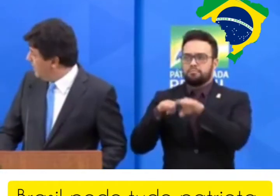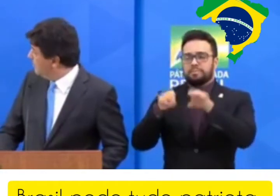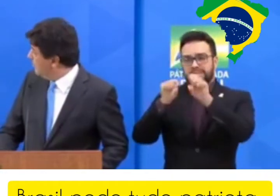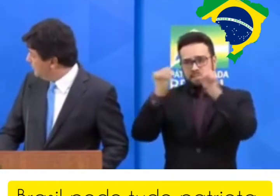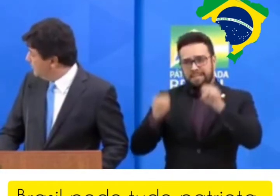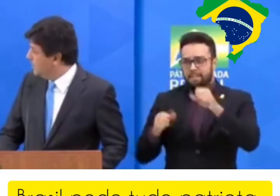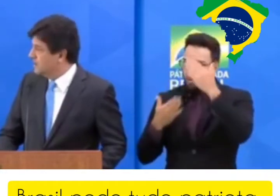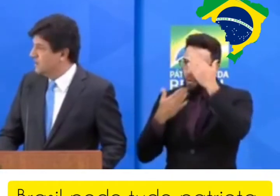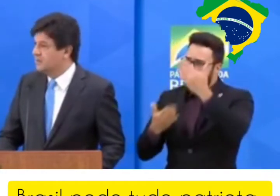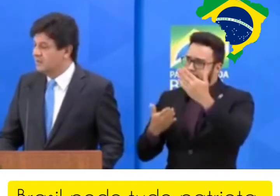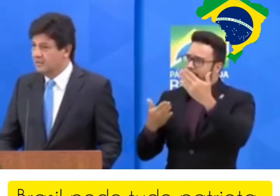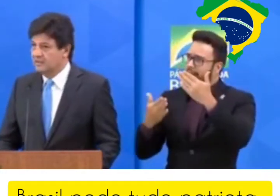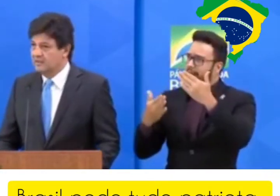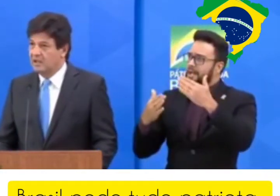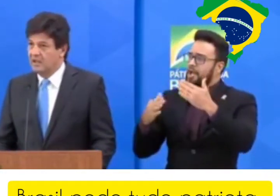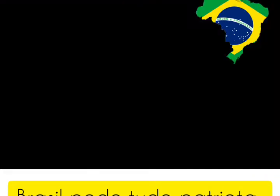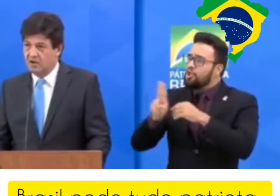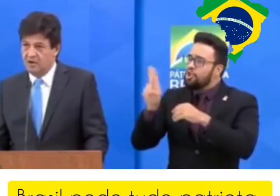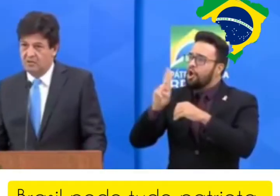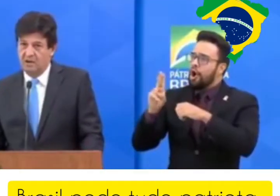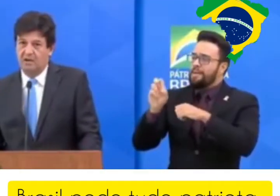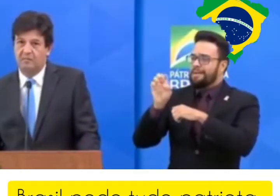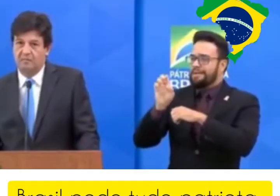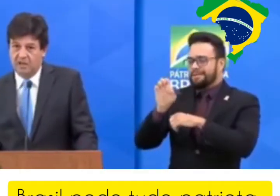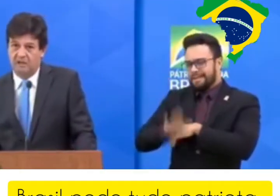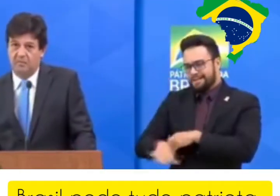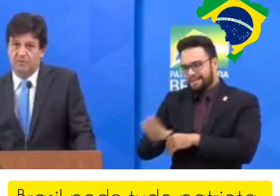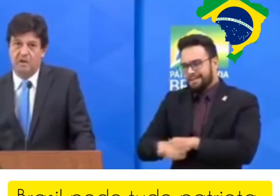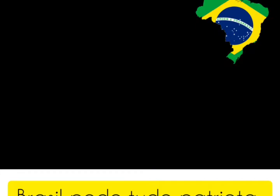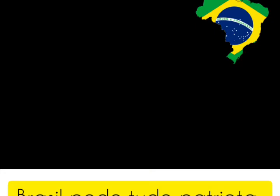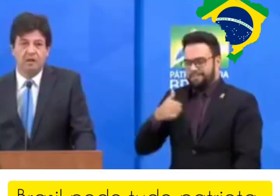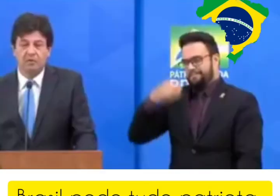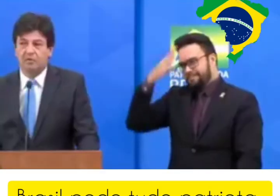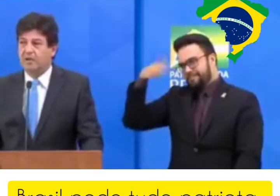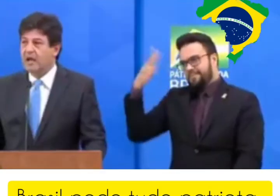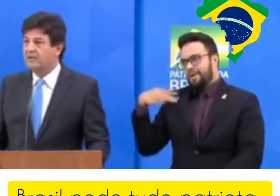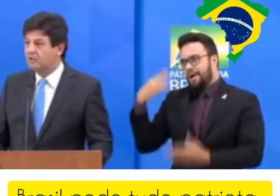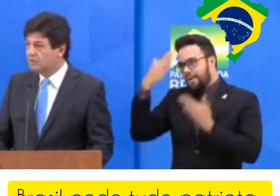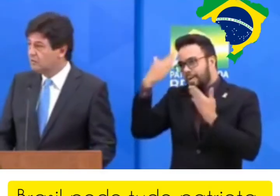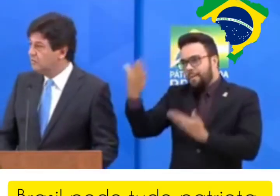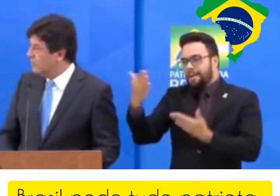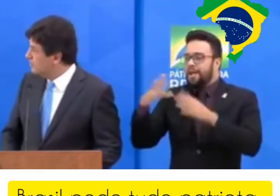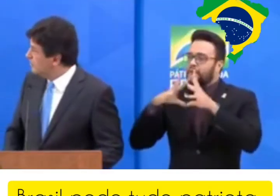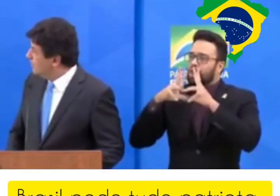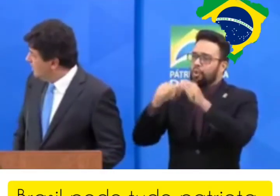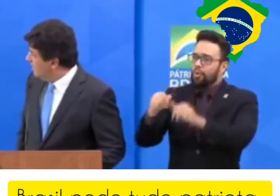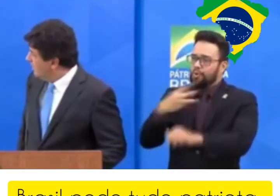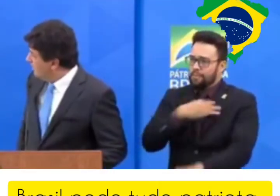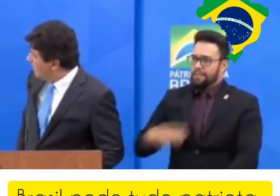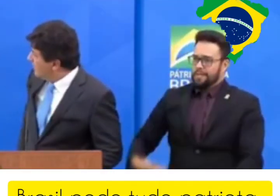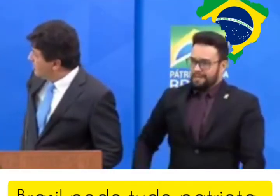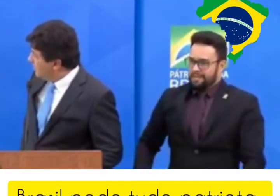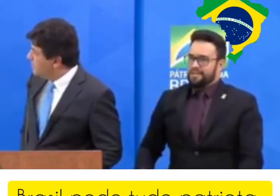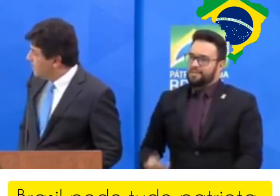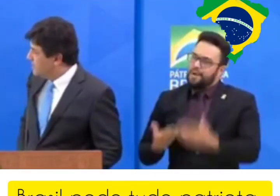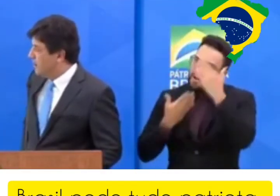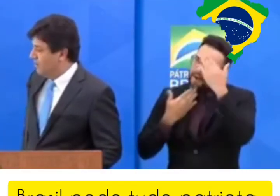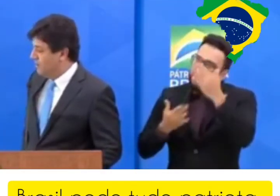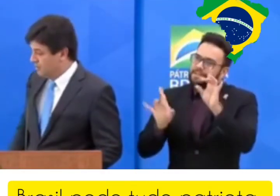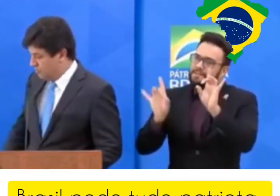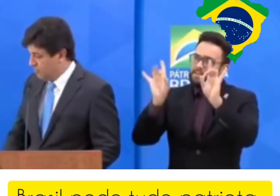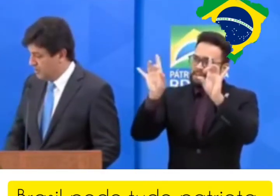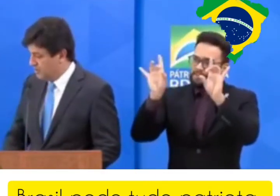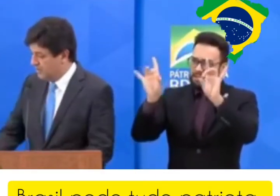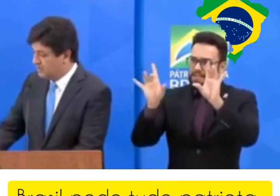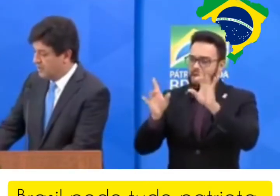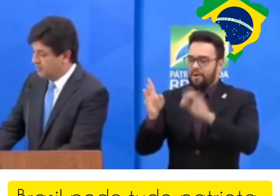Muito obrigado em nome de todas essas crianças, senhora dona Michele Bolsonaro. E muito obrigado a todos os ministros e um agradecimento especial